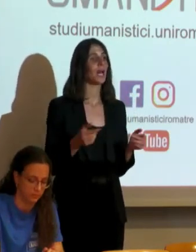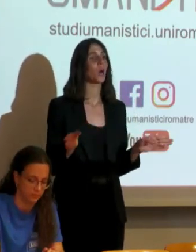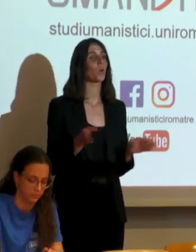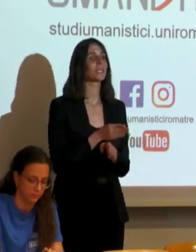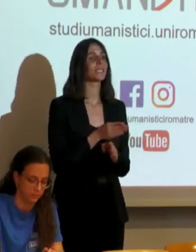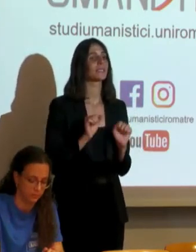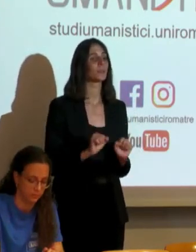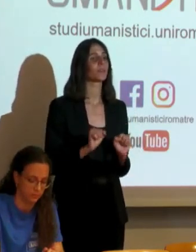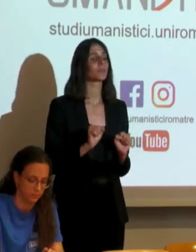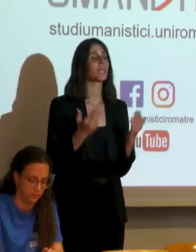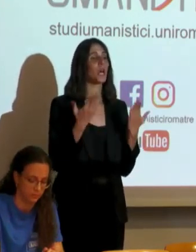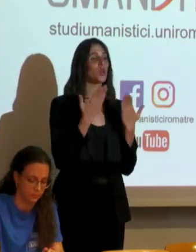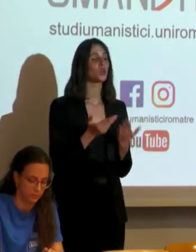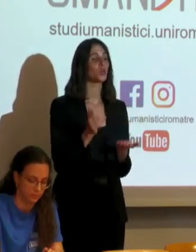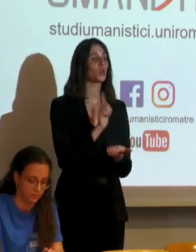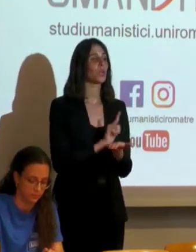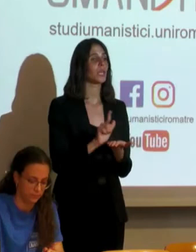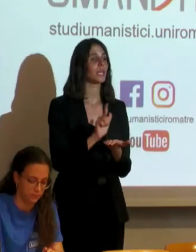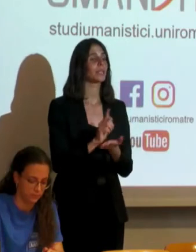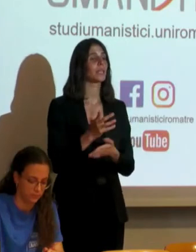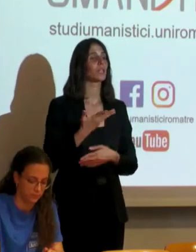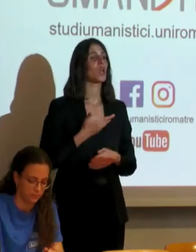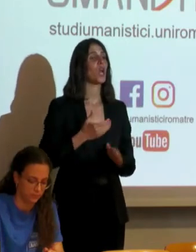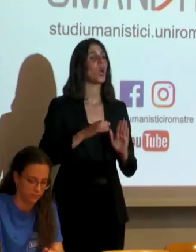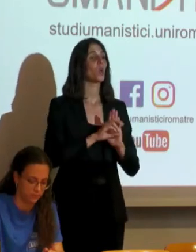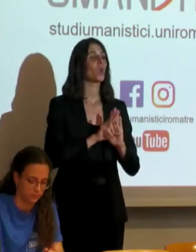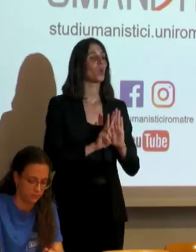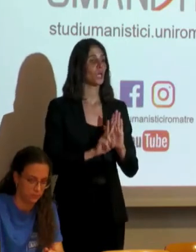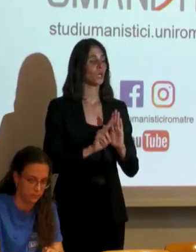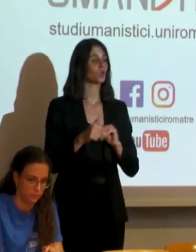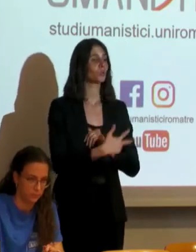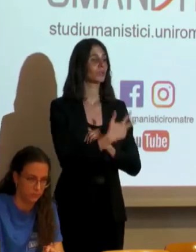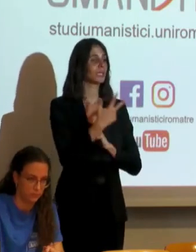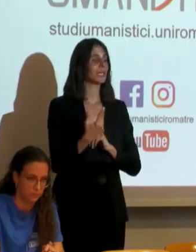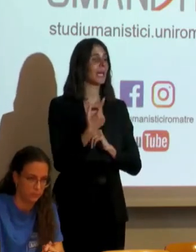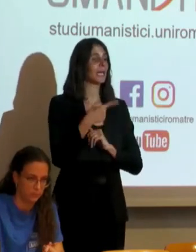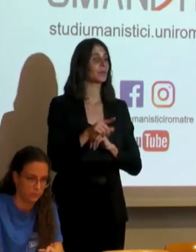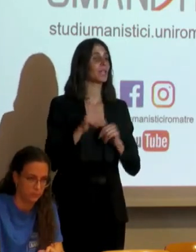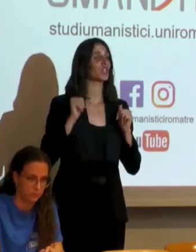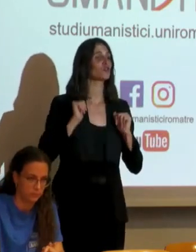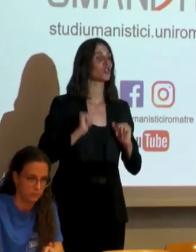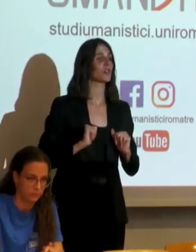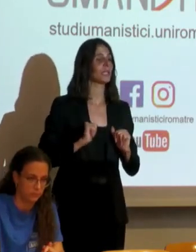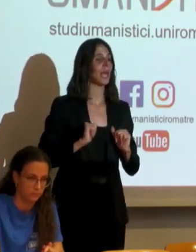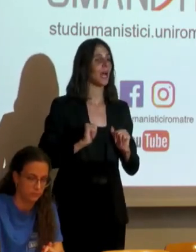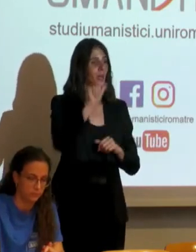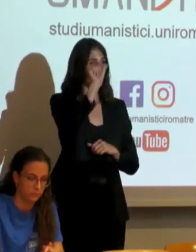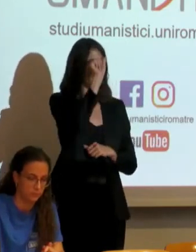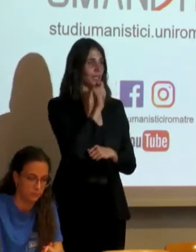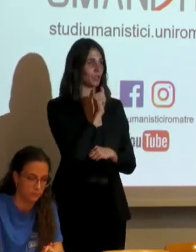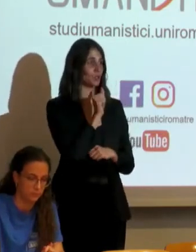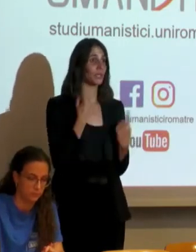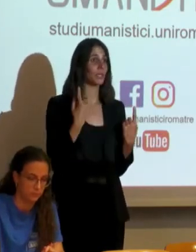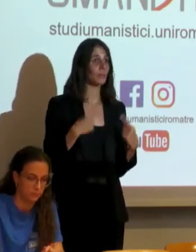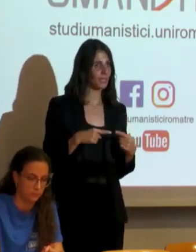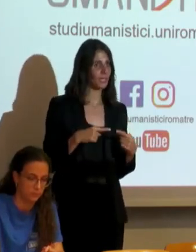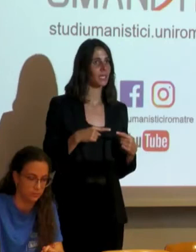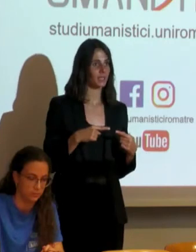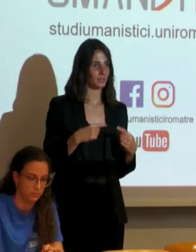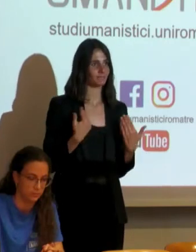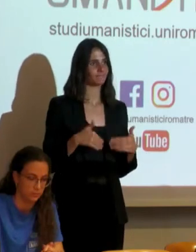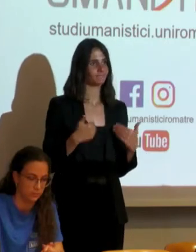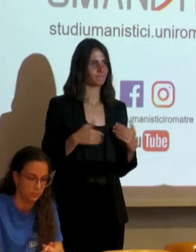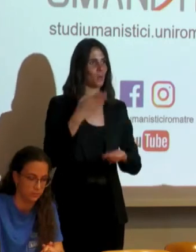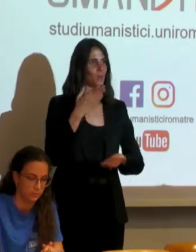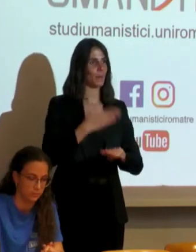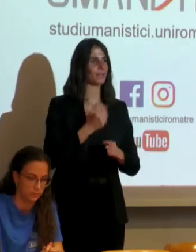lettere. Abbiamo un curriculum triennale di civiltà e religioni, sapete che è una componente importante della nostra